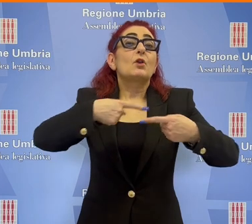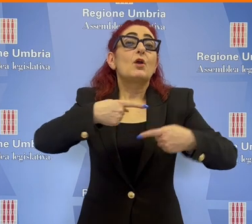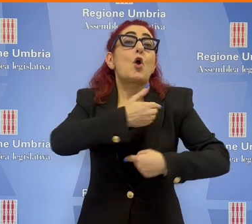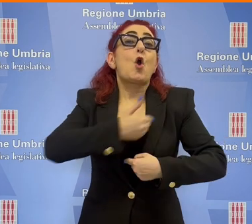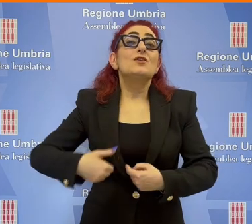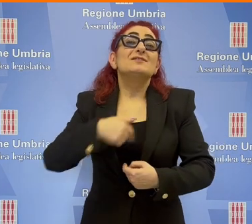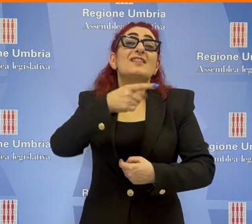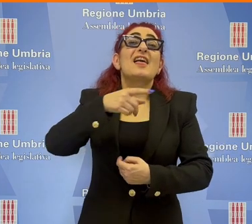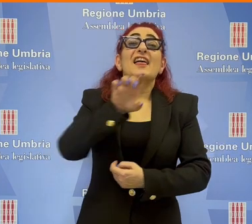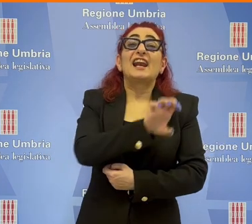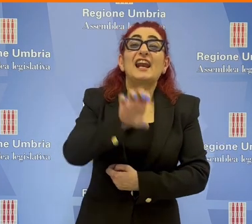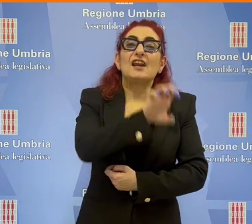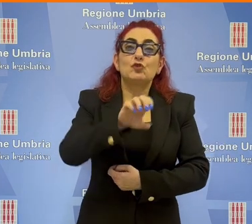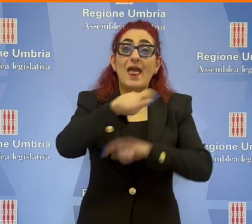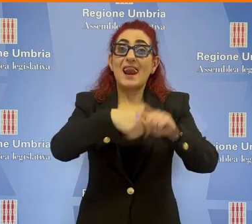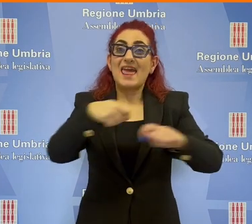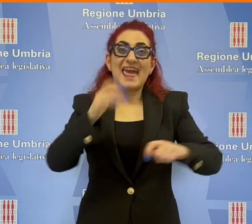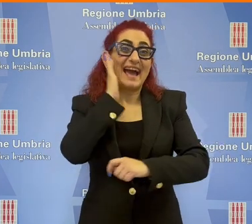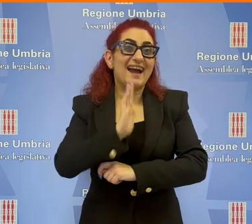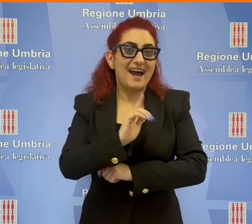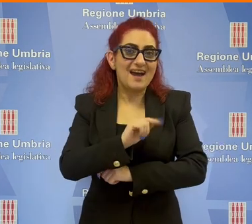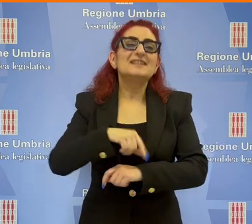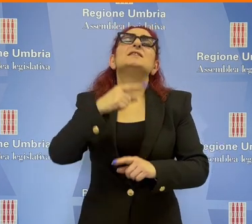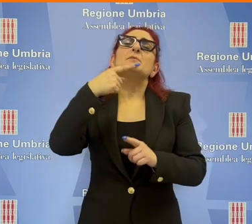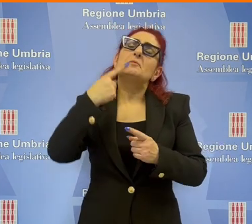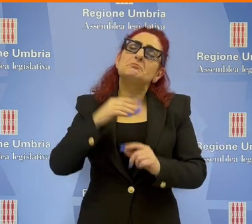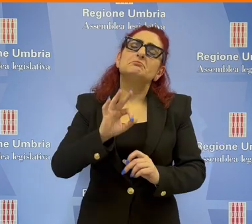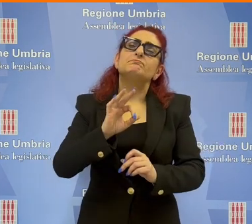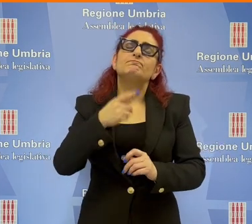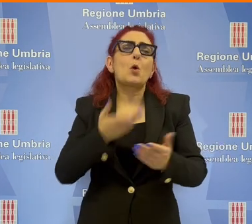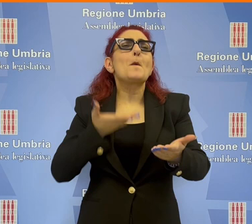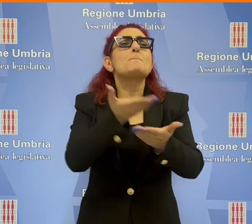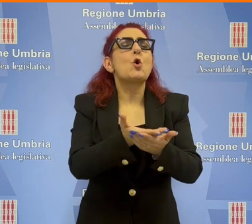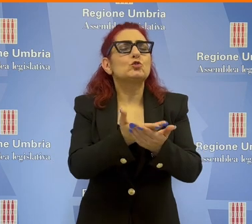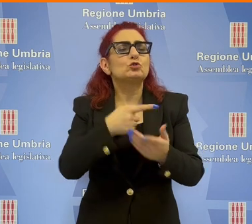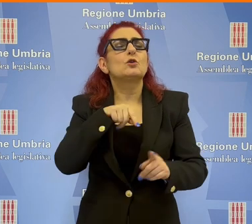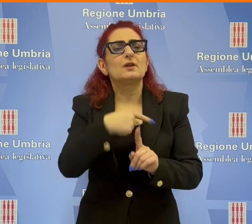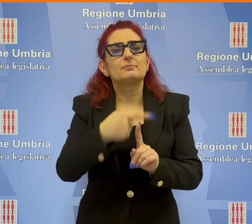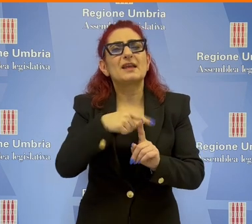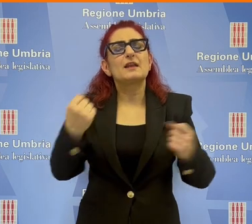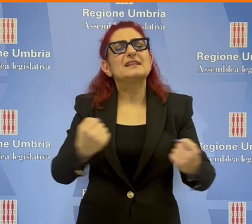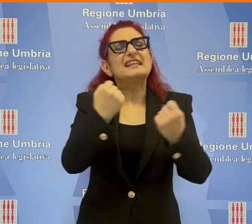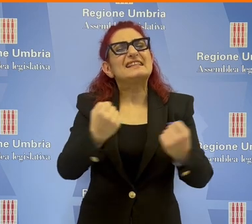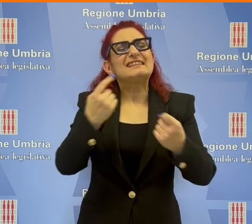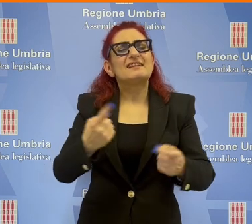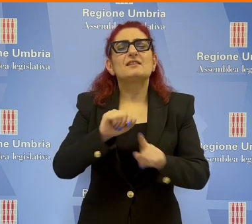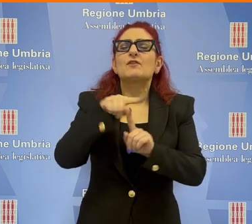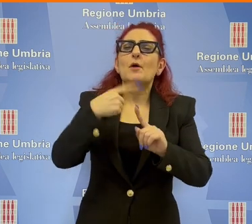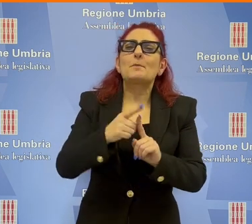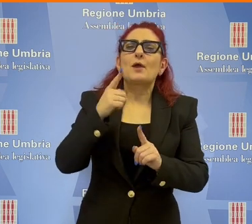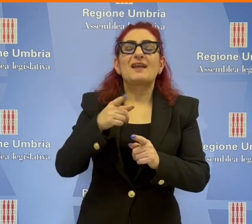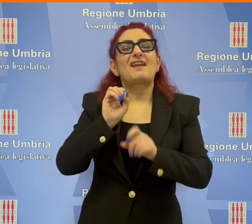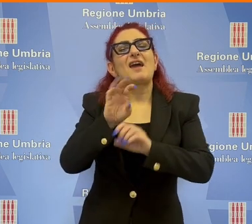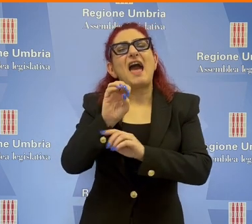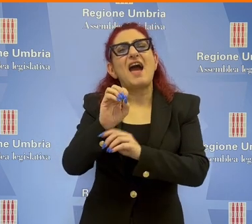Il consigliere regionale della Lega, Daniele Carissimi, annuncia una mozione tesa alla promozione e al sostegno delle iniziative